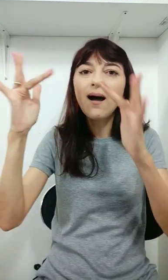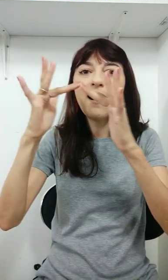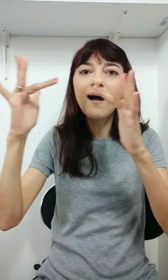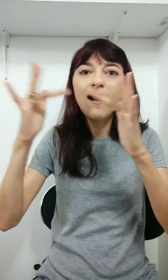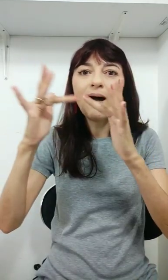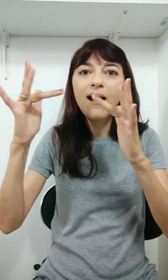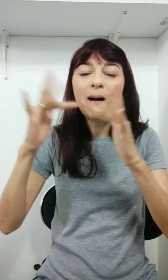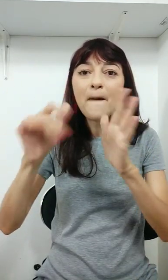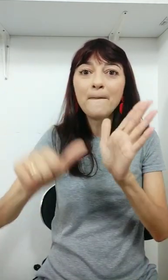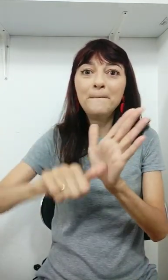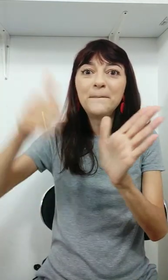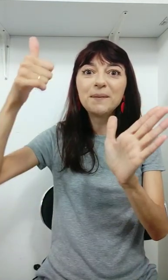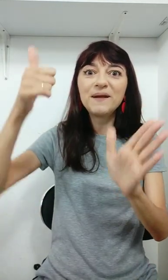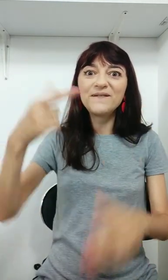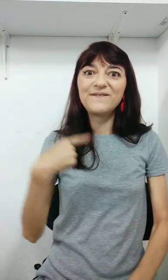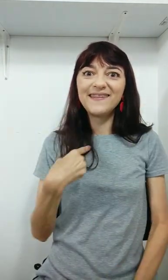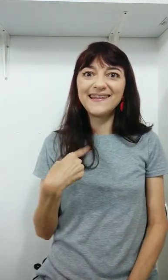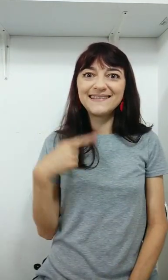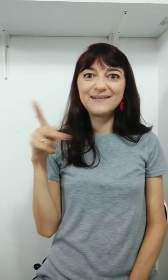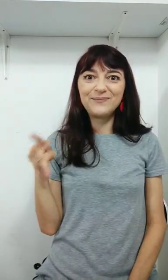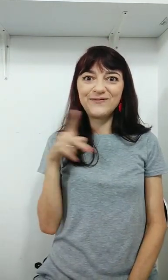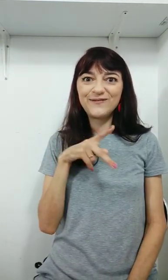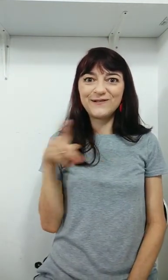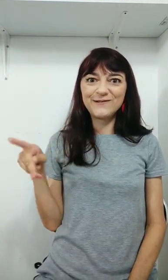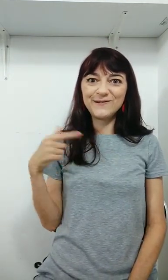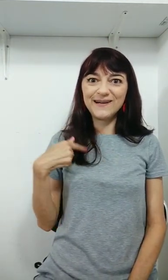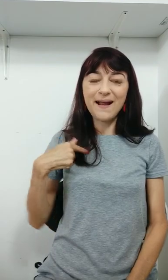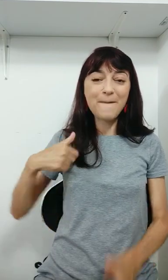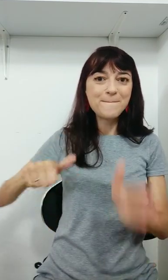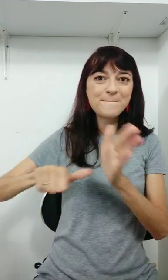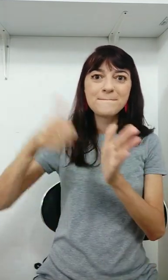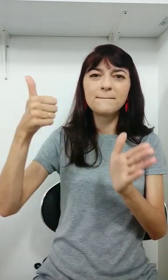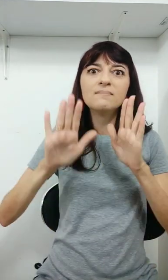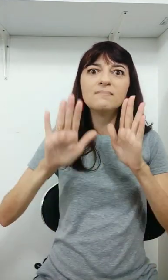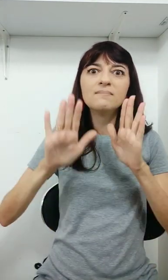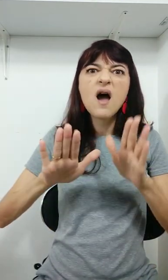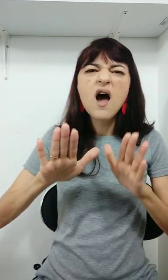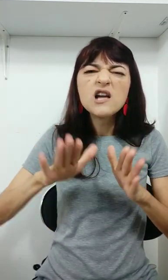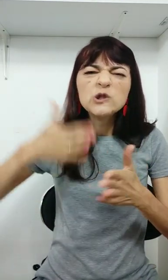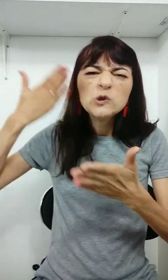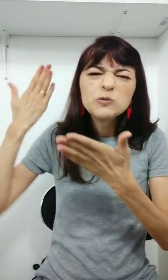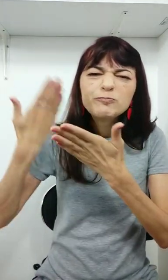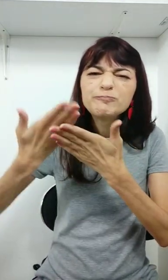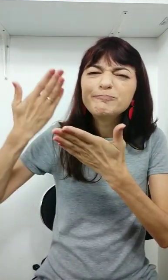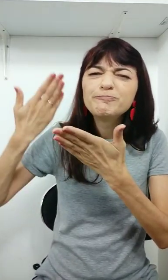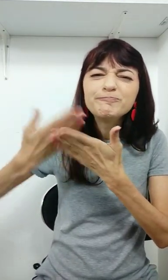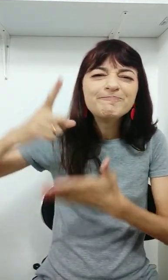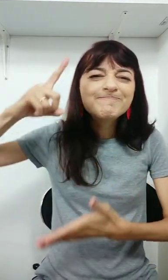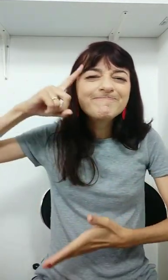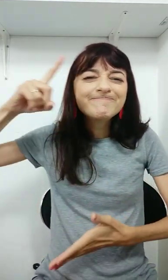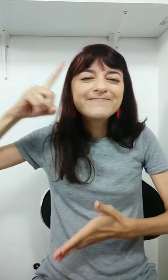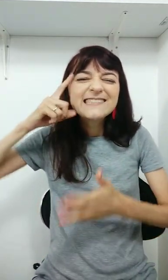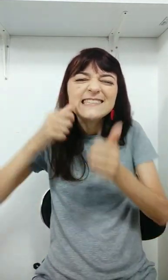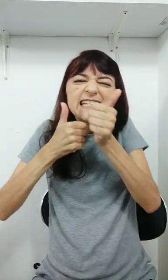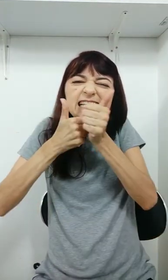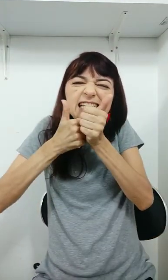surdo. Eu tenho relato de uma aluna, por exemplo, que ela não tinha contato com o surdo. Eu fui para a surda que ela conversou, né? Mas assim, no